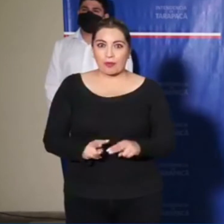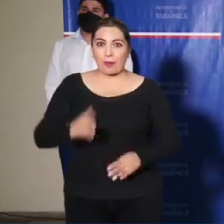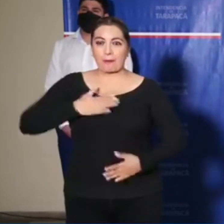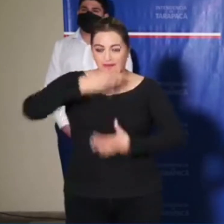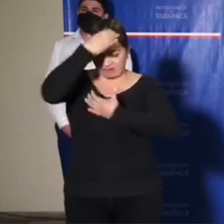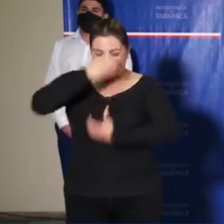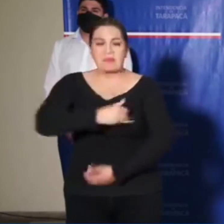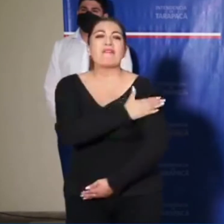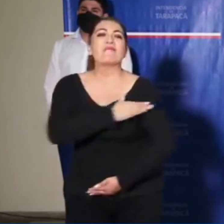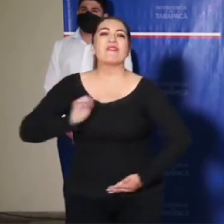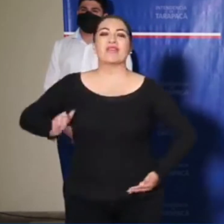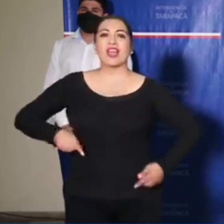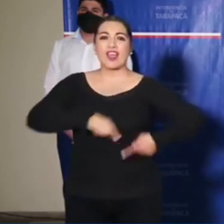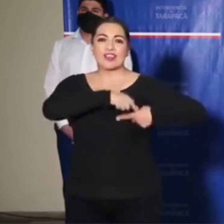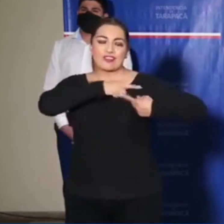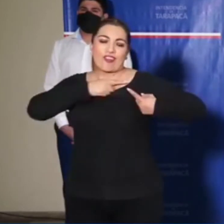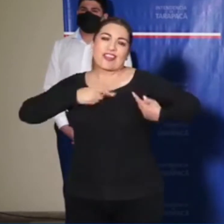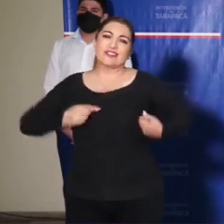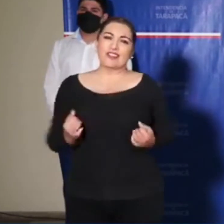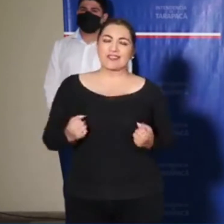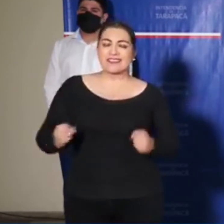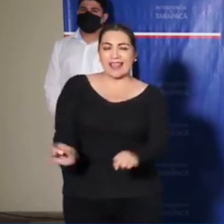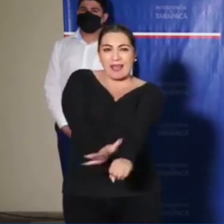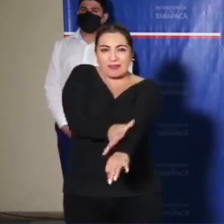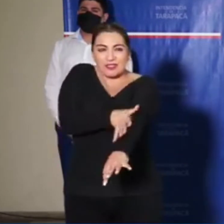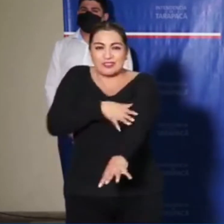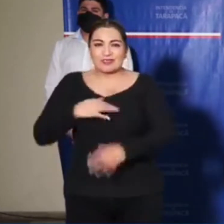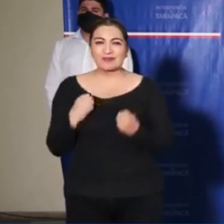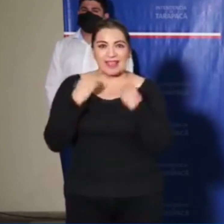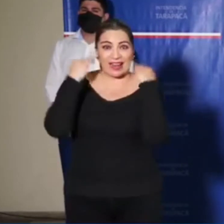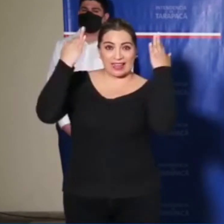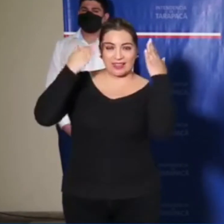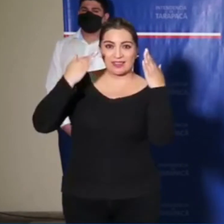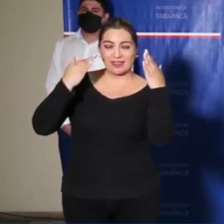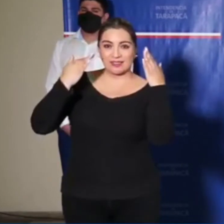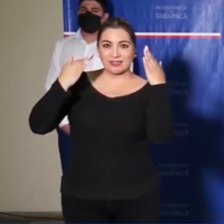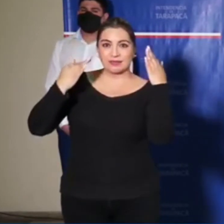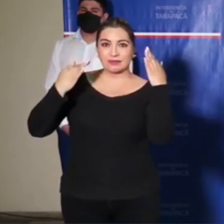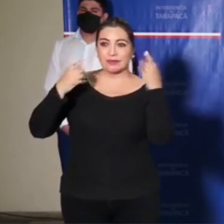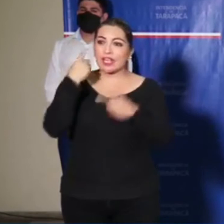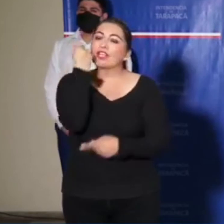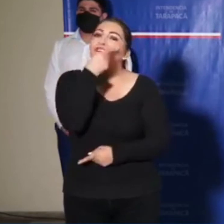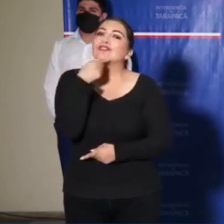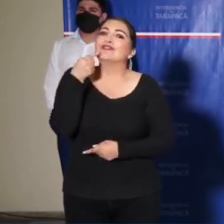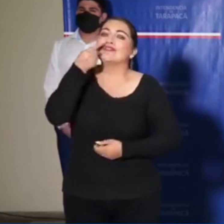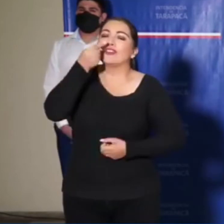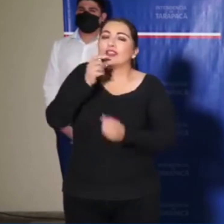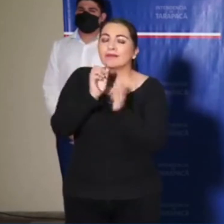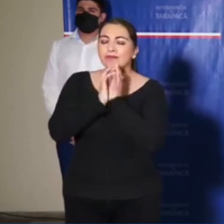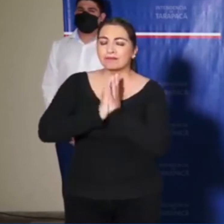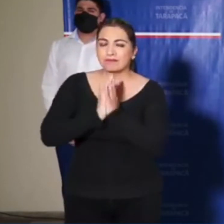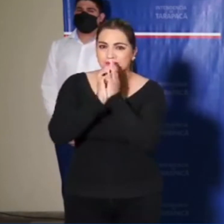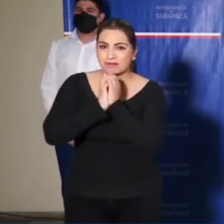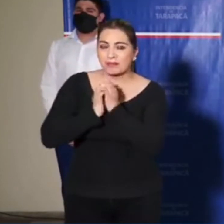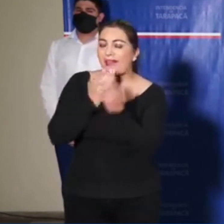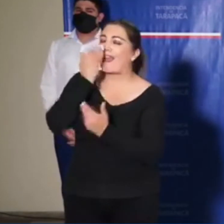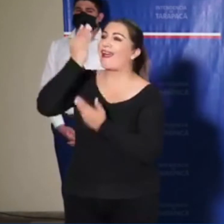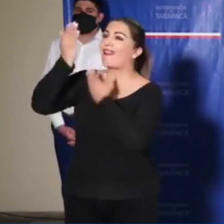fe, con el corazón bailando de emoción y haciendo que nuestros labios musiten la oración